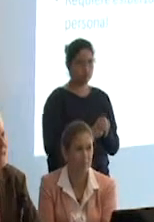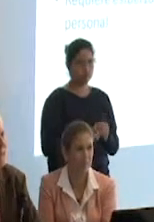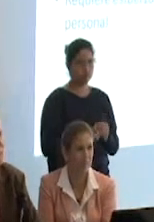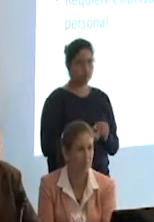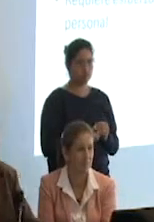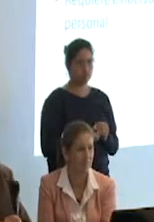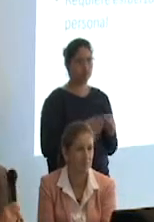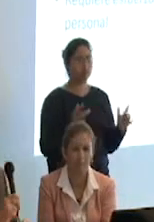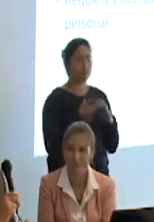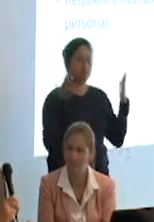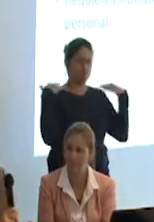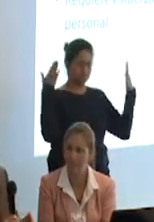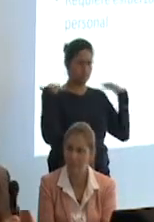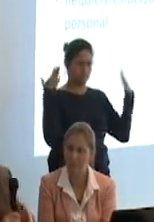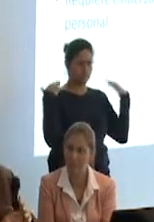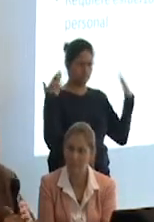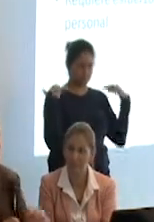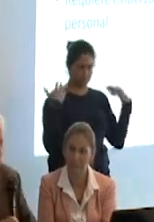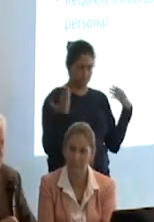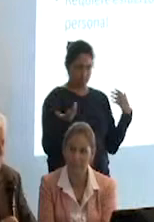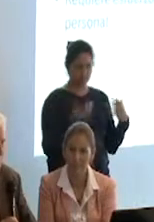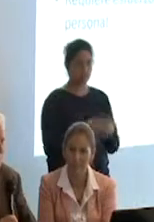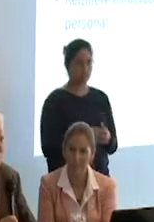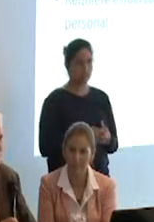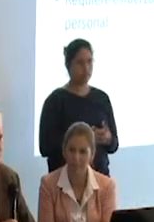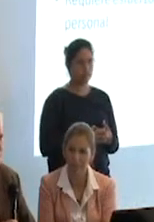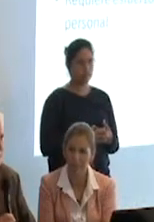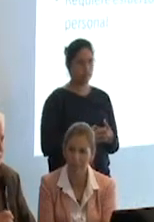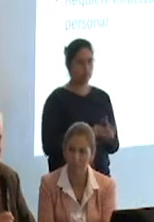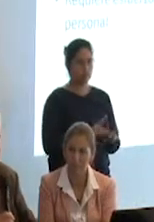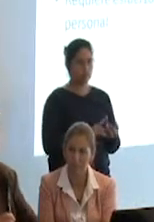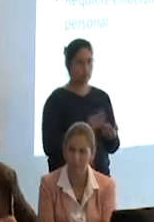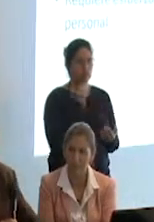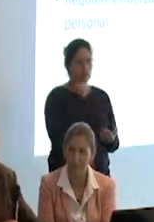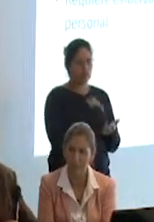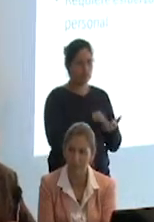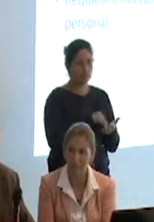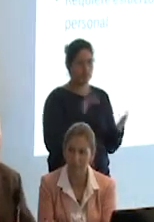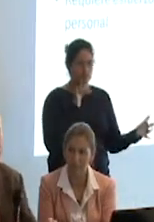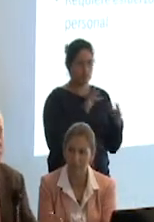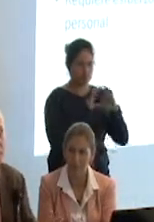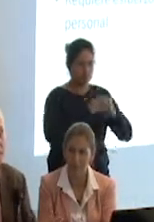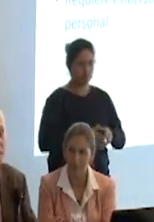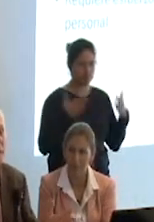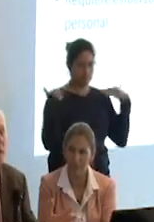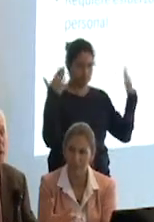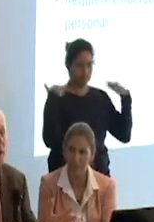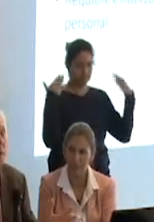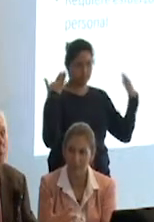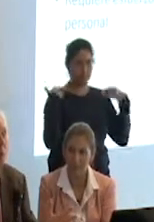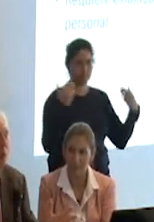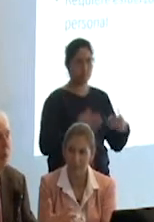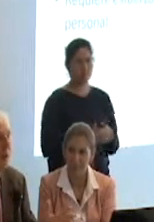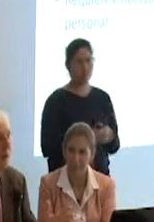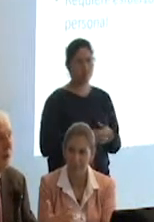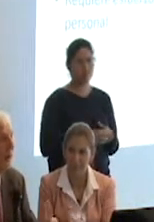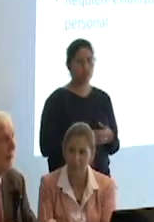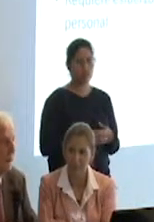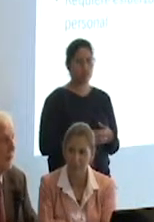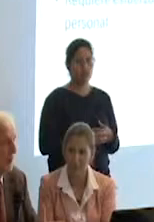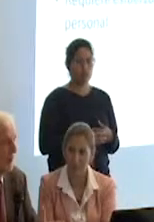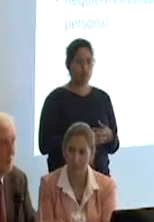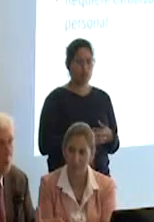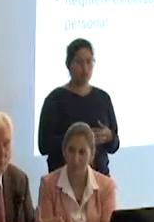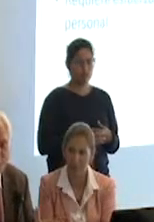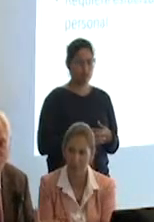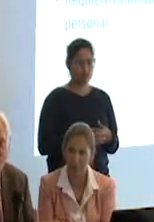Era en educación física. Un ejemplo sobre la educación, sobre una clase de educación física. Esta